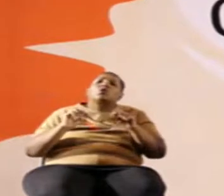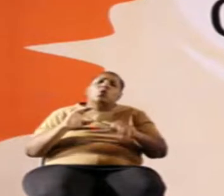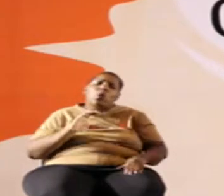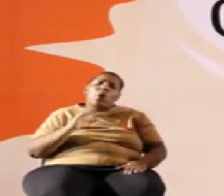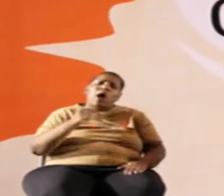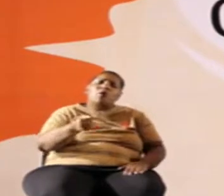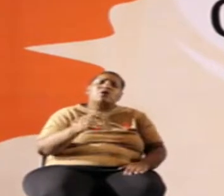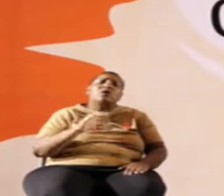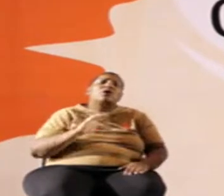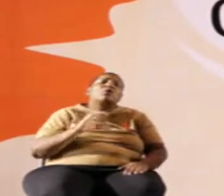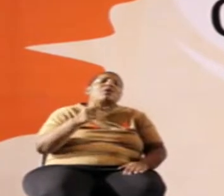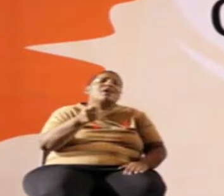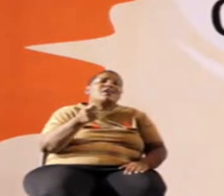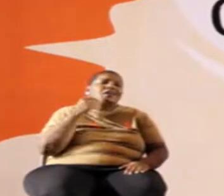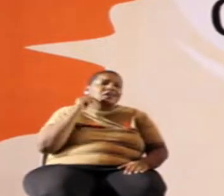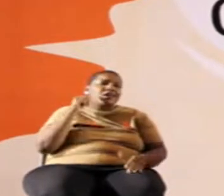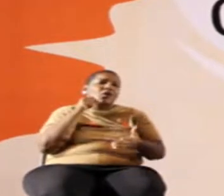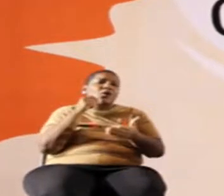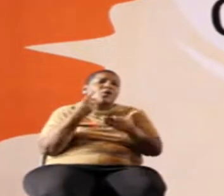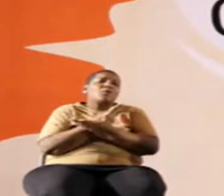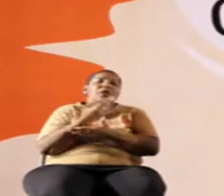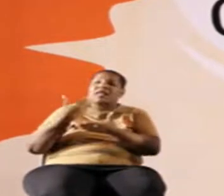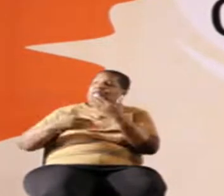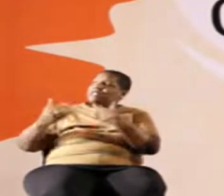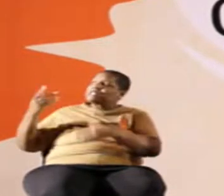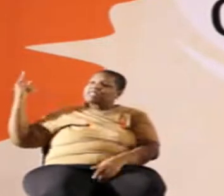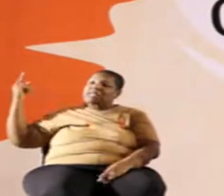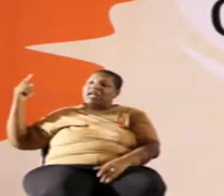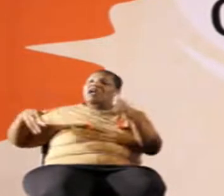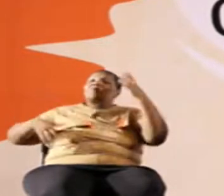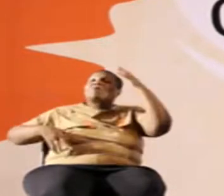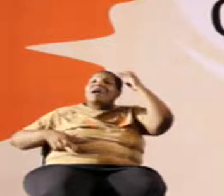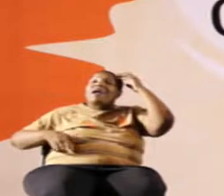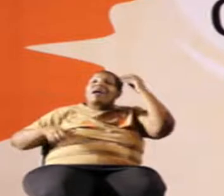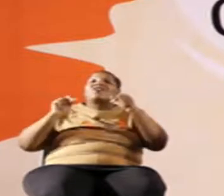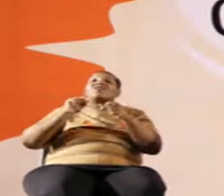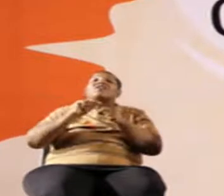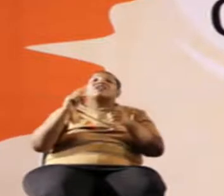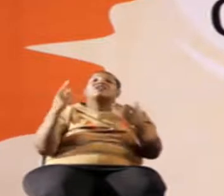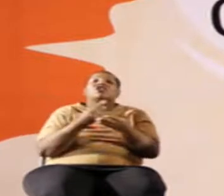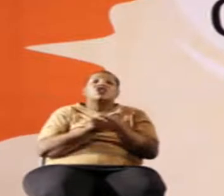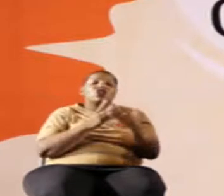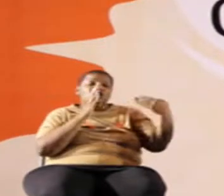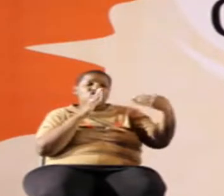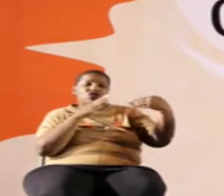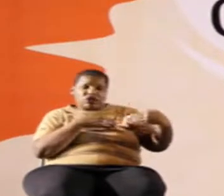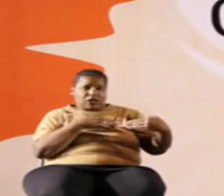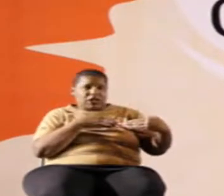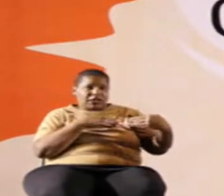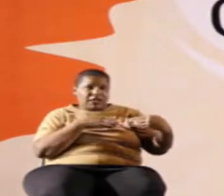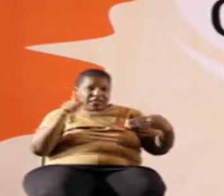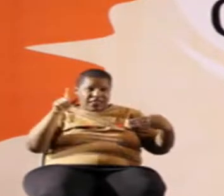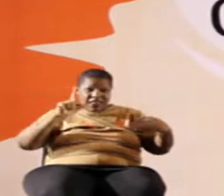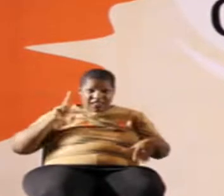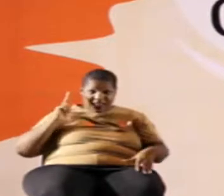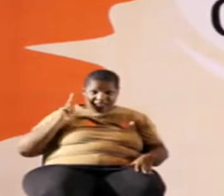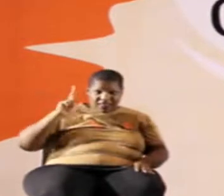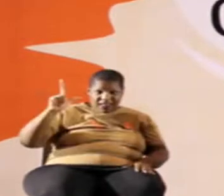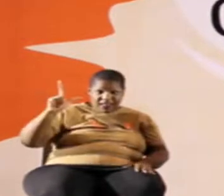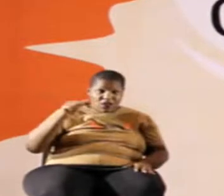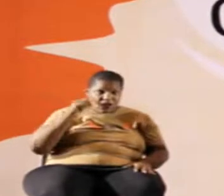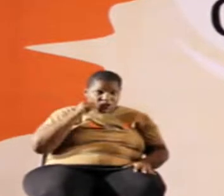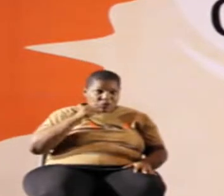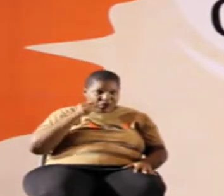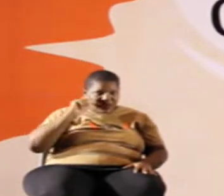consequência da ação daquelas macacas sobre o que veio depois? Da ação direta ou indireta daquela liderança de mulheres negras,